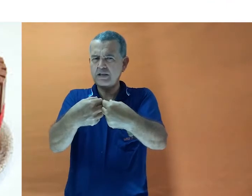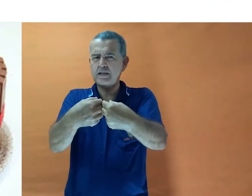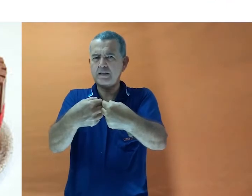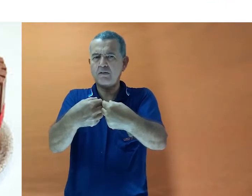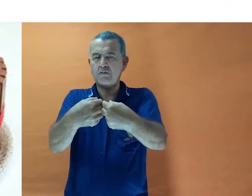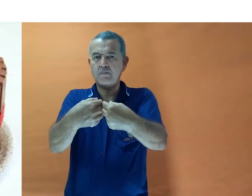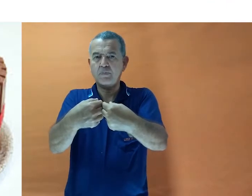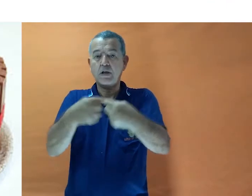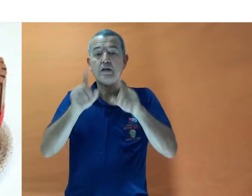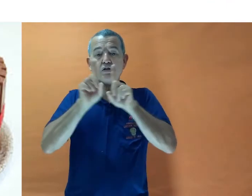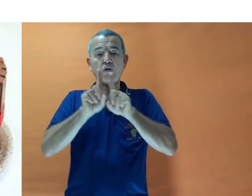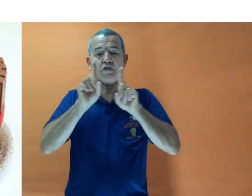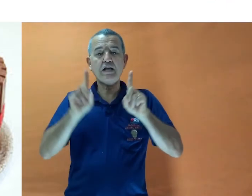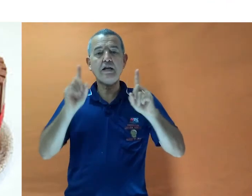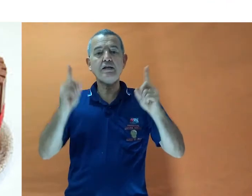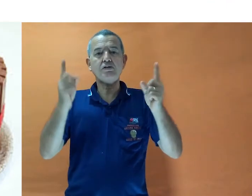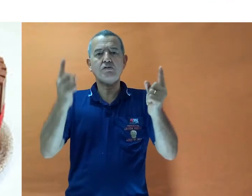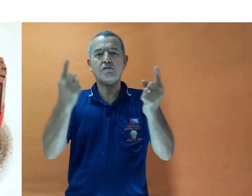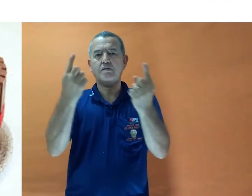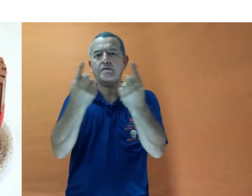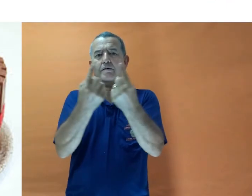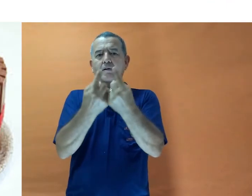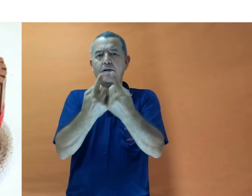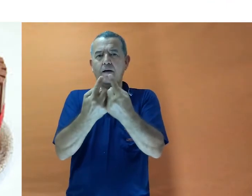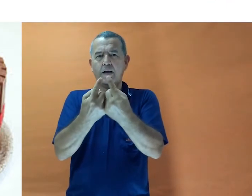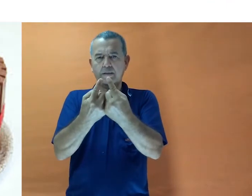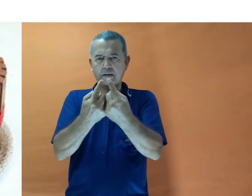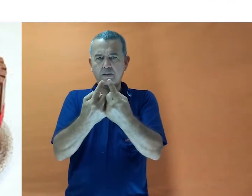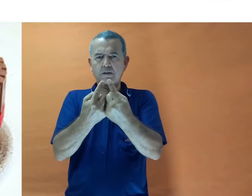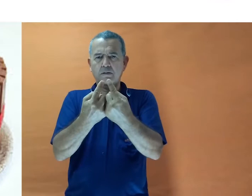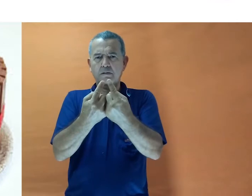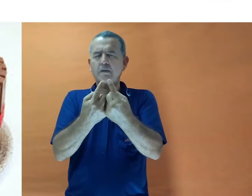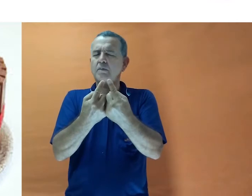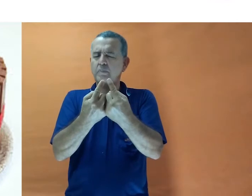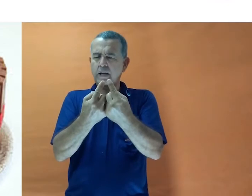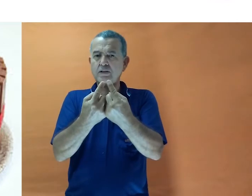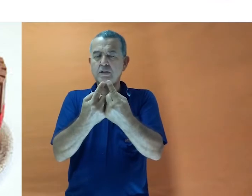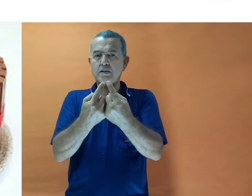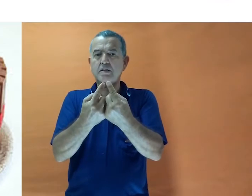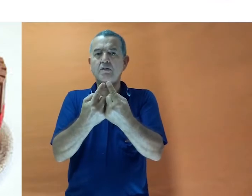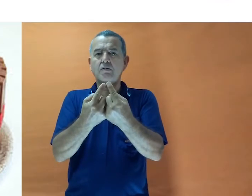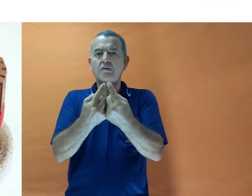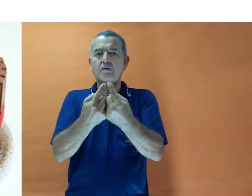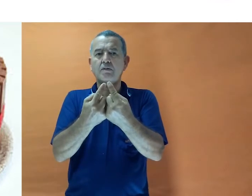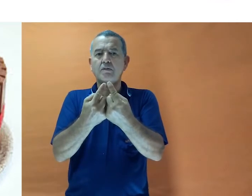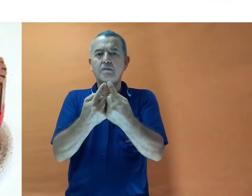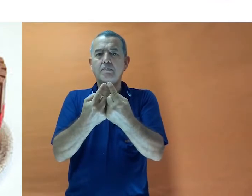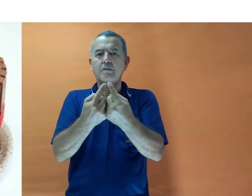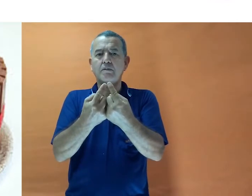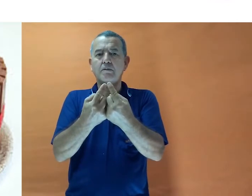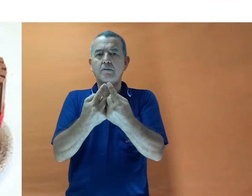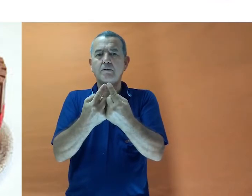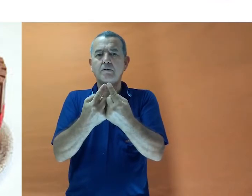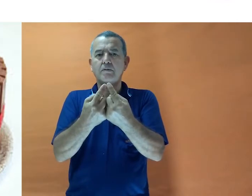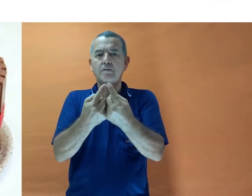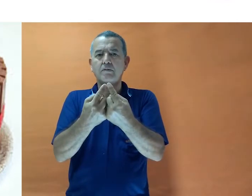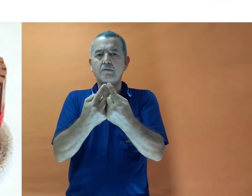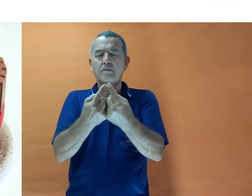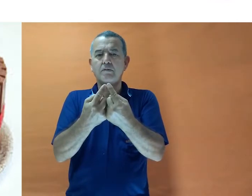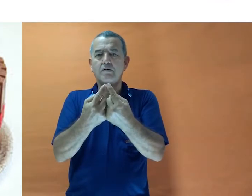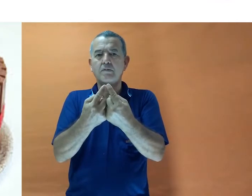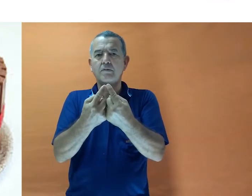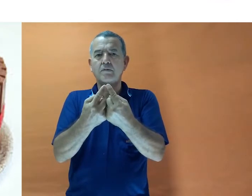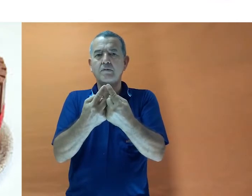Preste atenção. Se eu fizer isto, atende? Preste atenção.